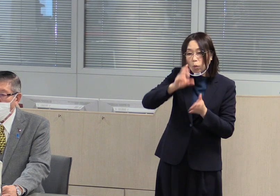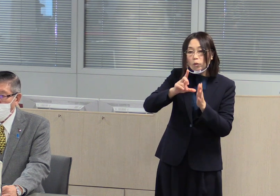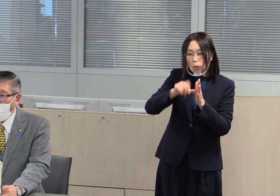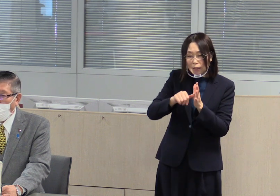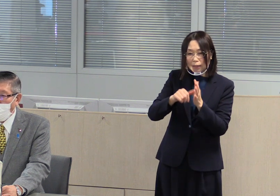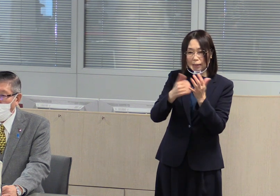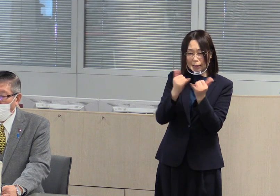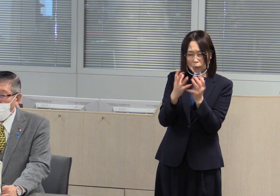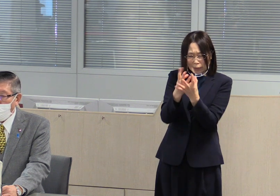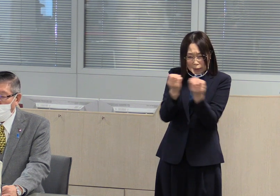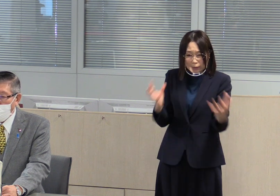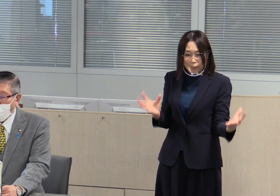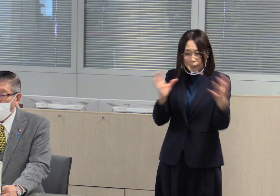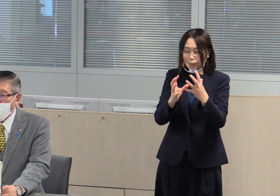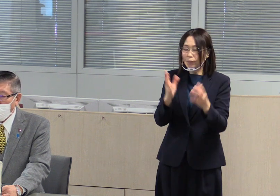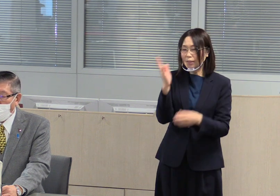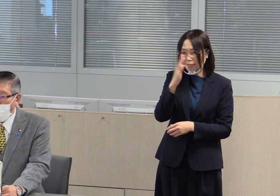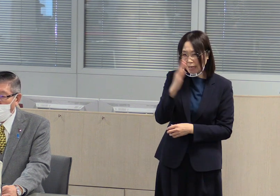大人数で、